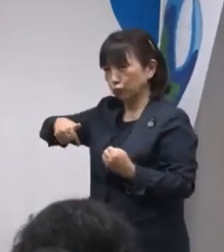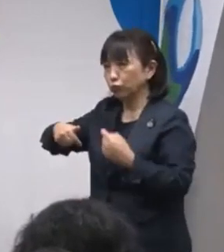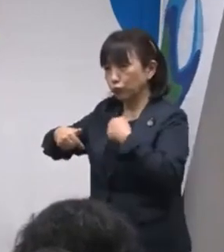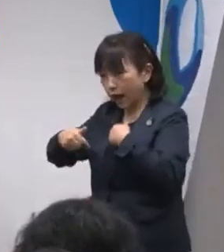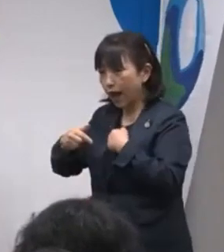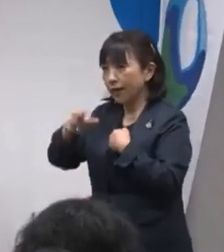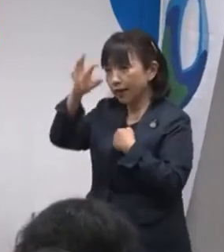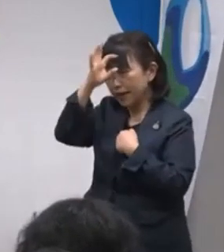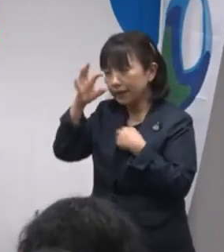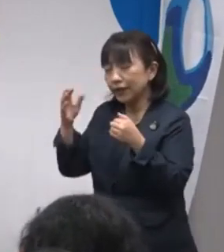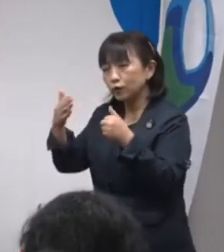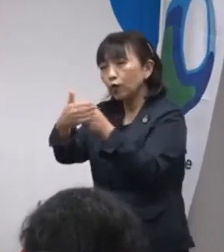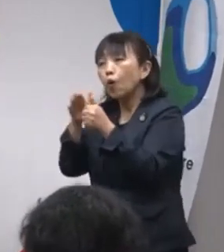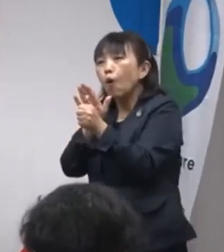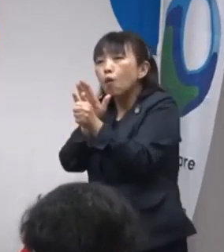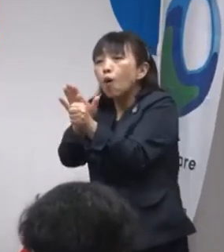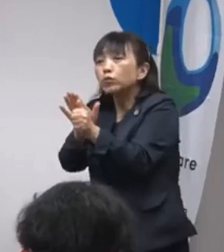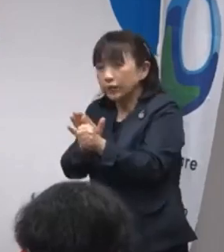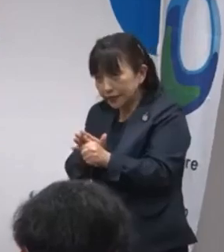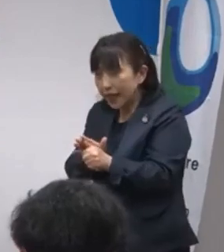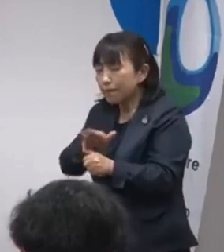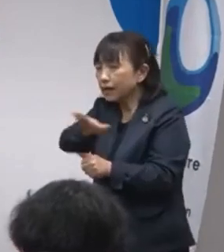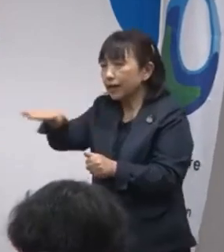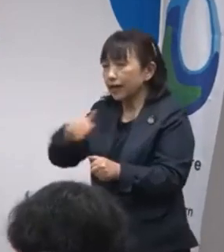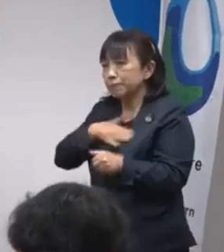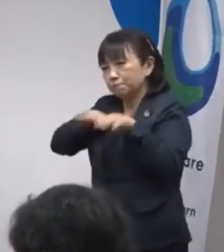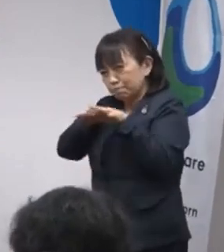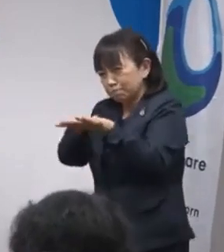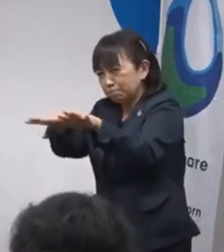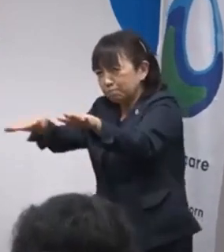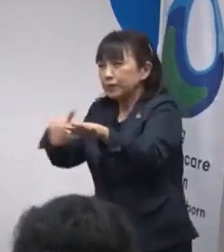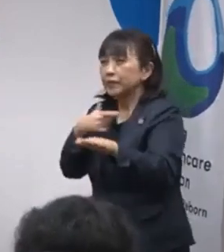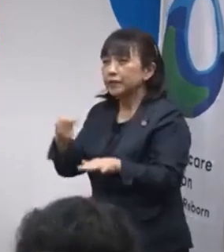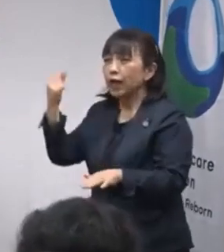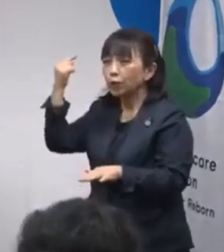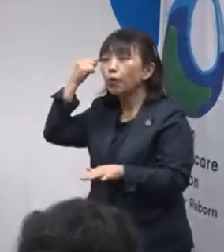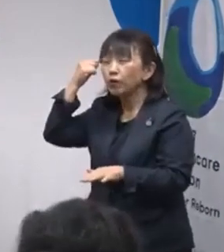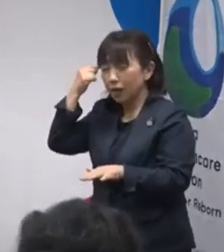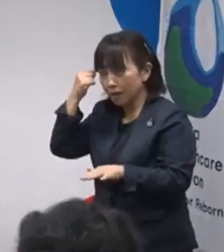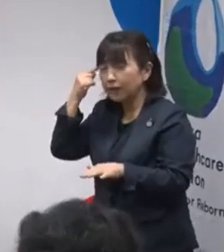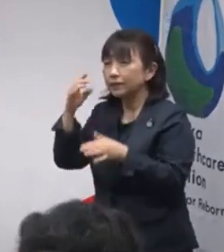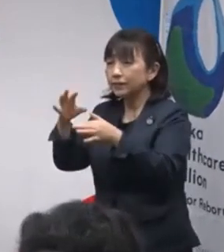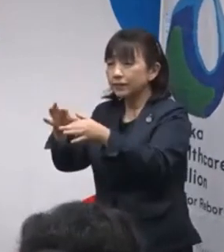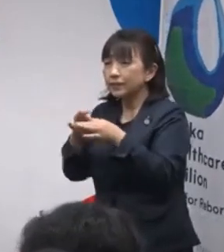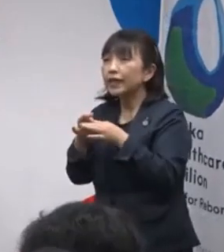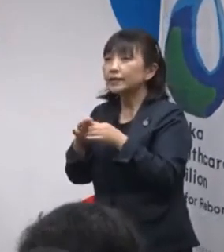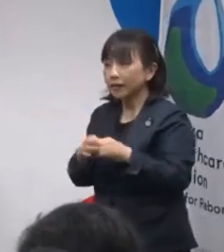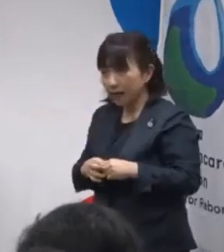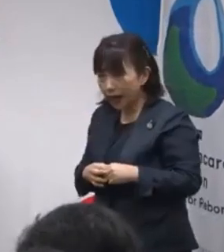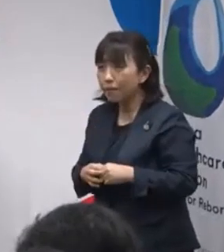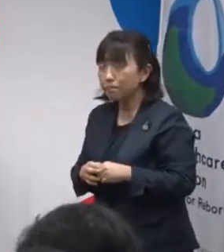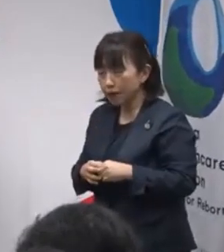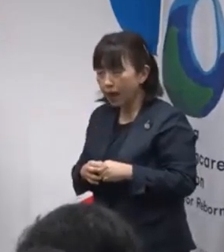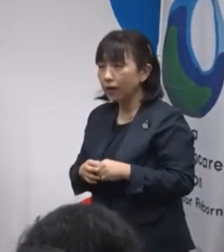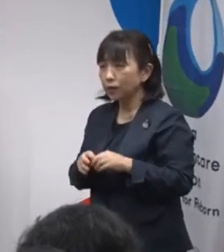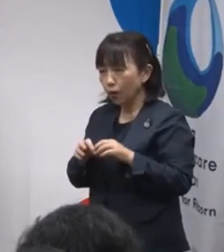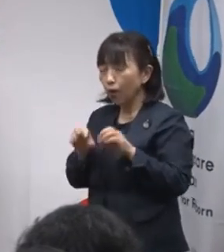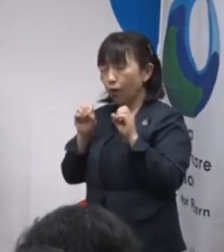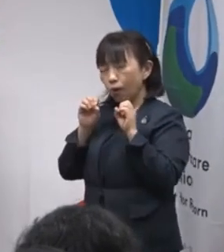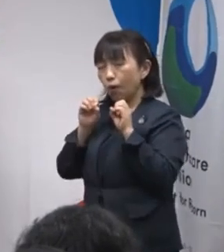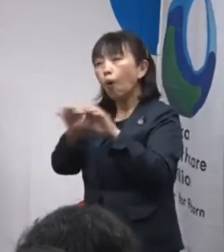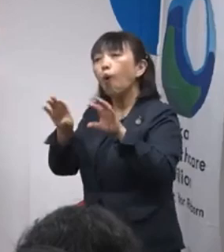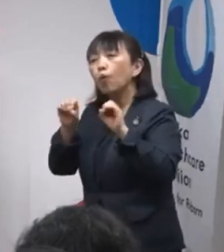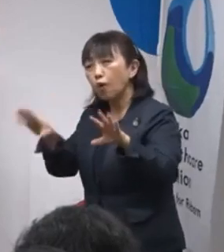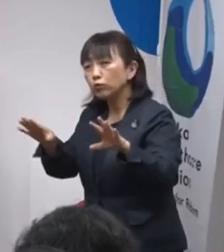んどん広げて周知をしていきたいというふうに思っています。ですので、ターゲティング広告による周知啓発をこの度行います